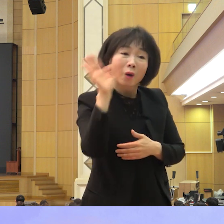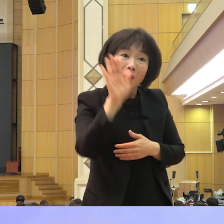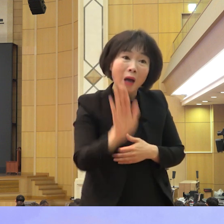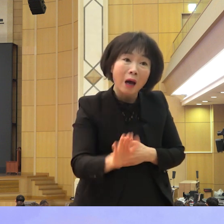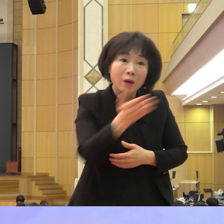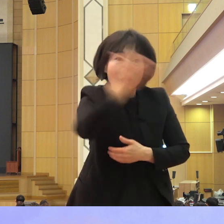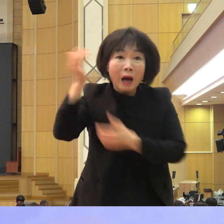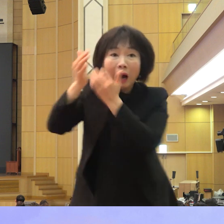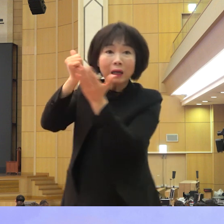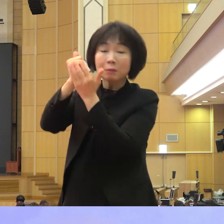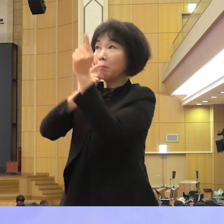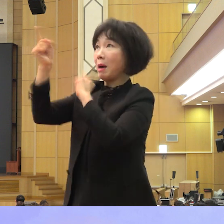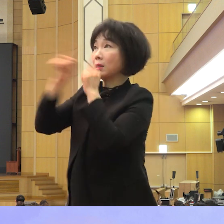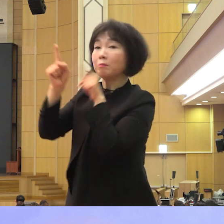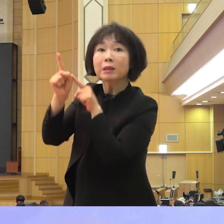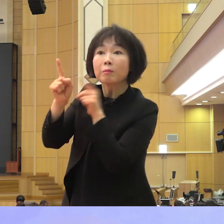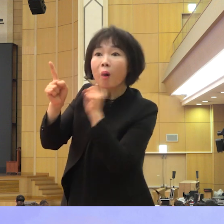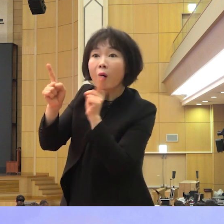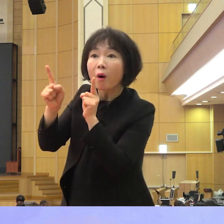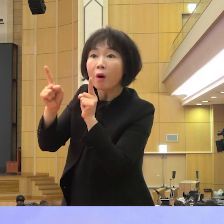하나님의 말씀은